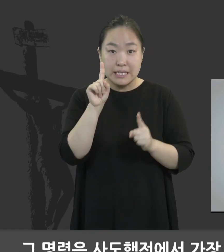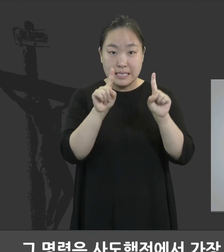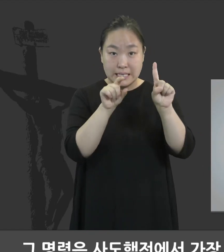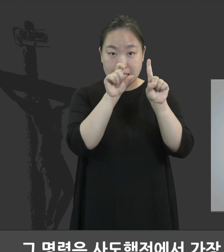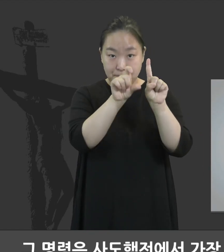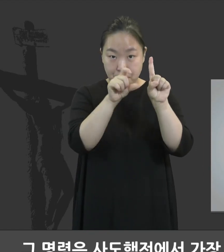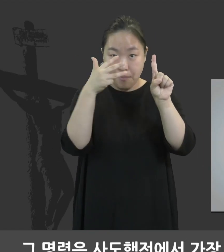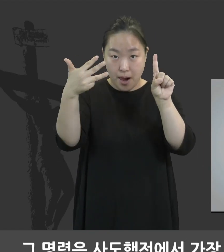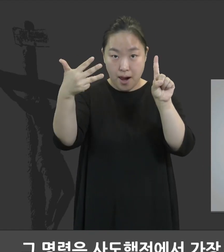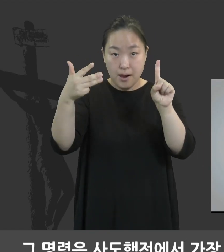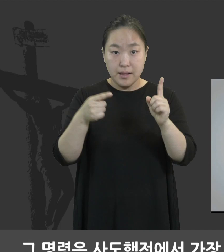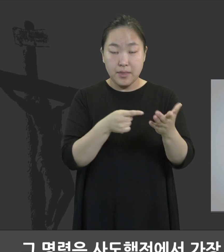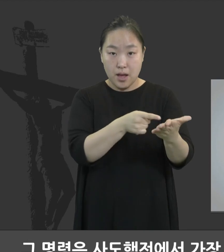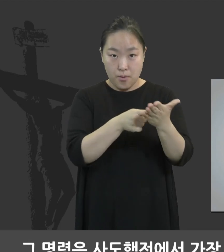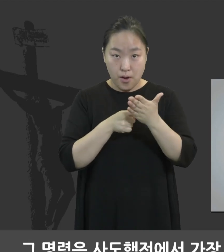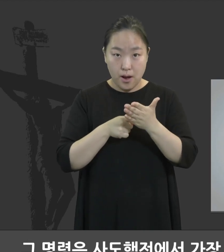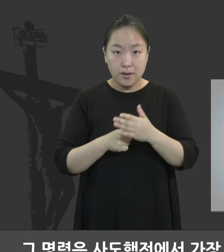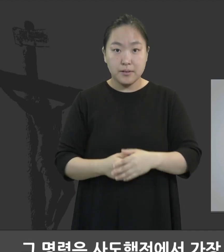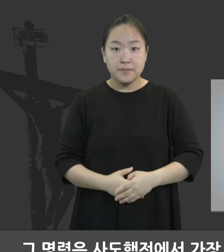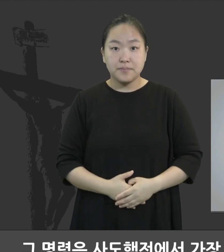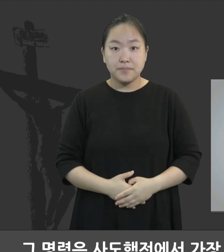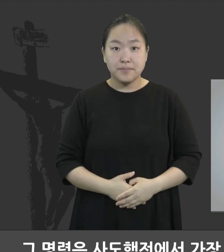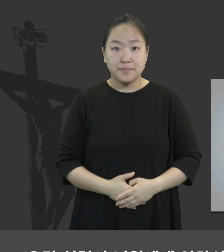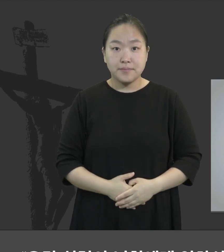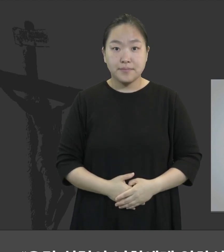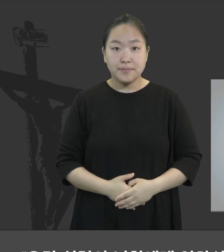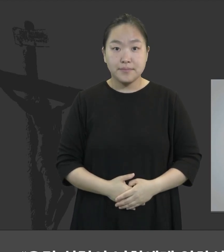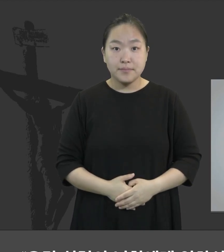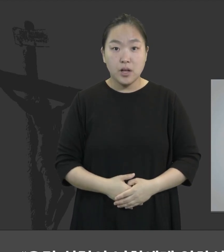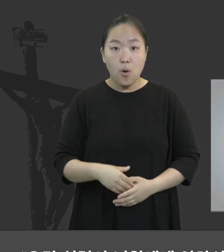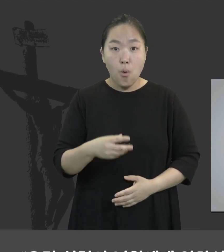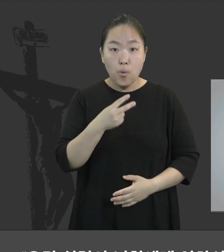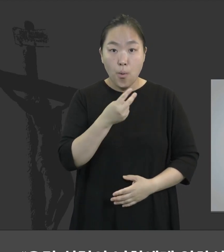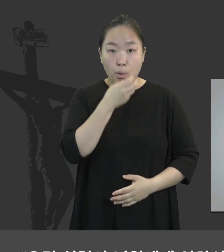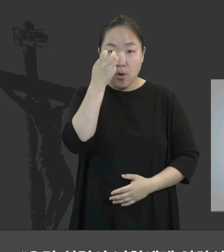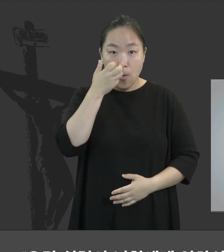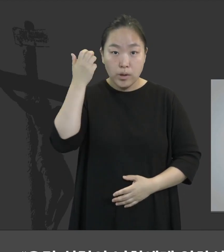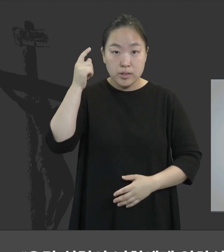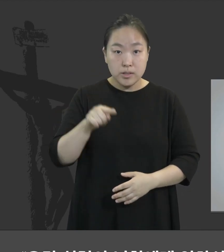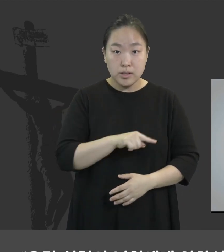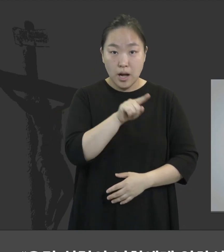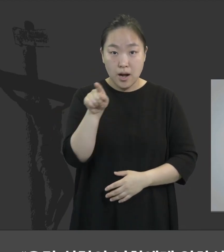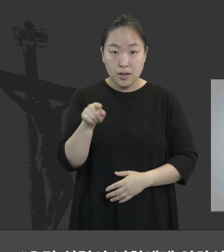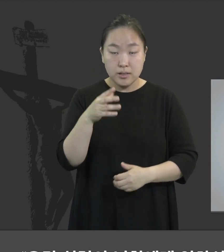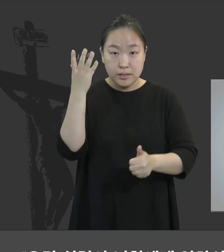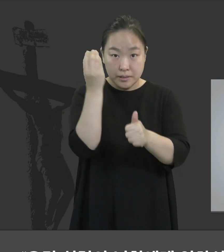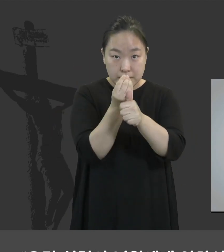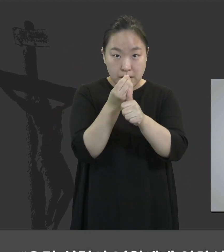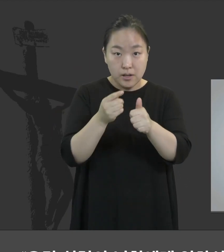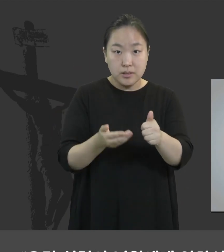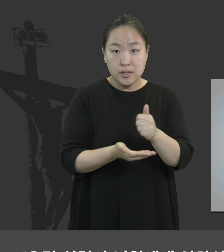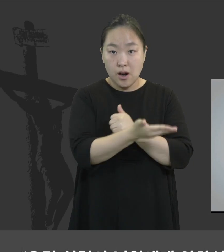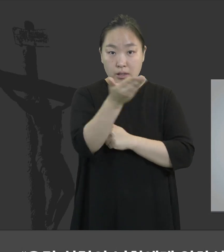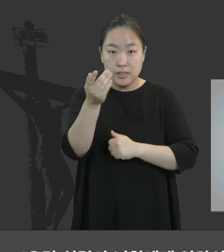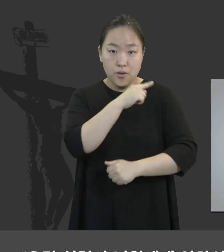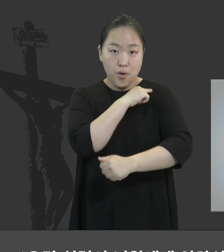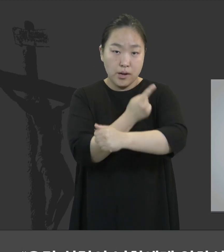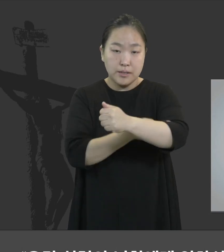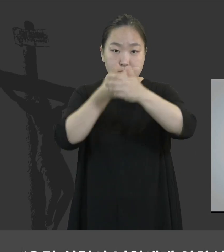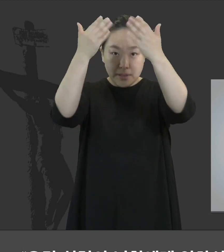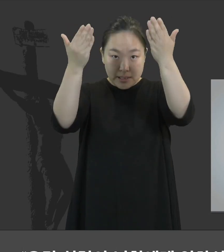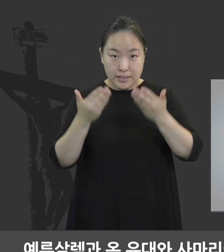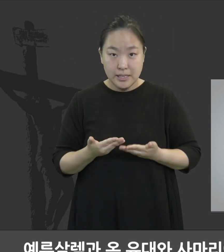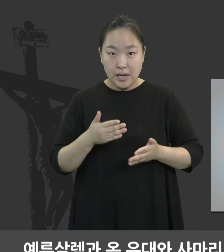하나인 1장 8절에 나타나 있습니다. 오직 성령이 너희에게 임하시면 너희가 권능을